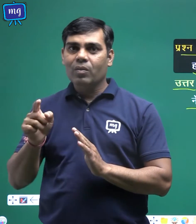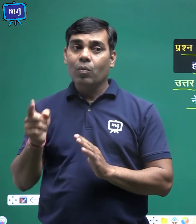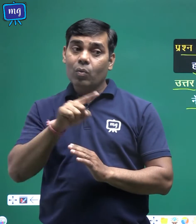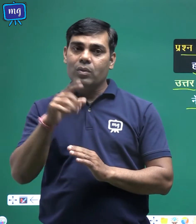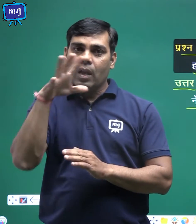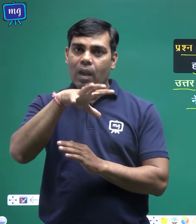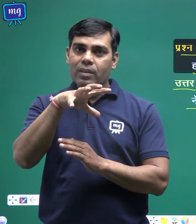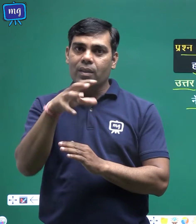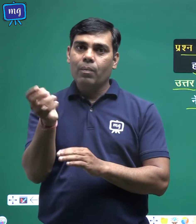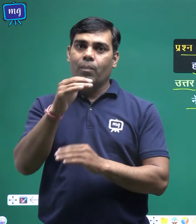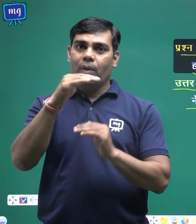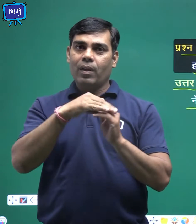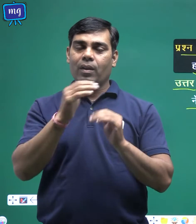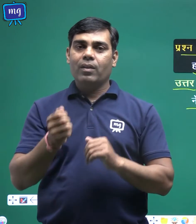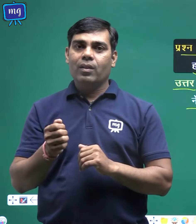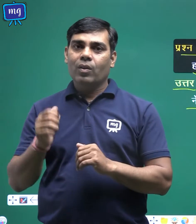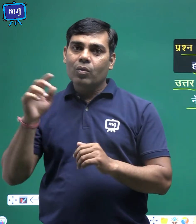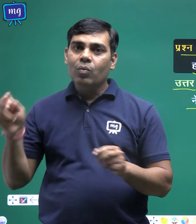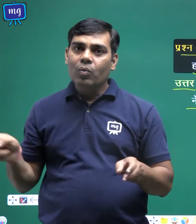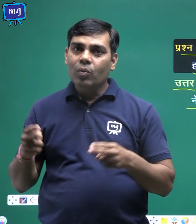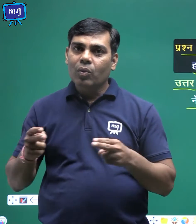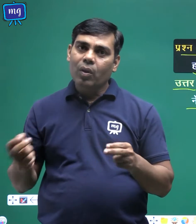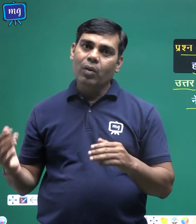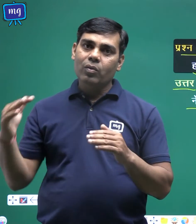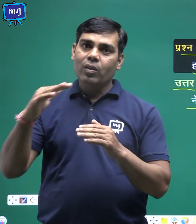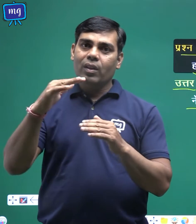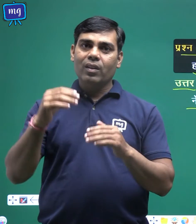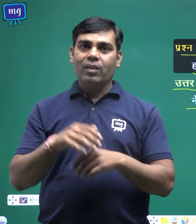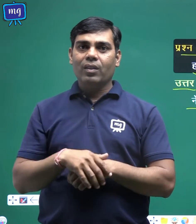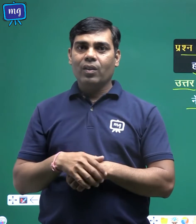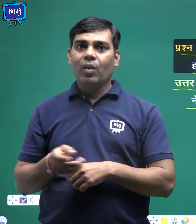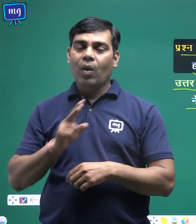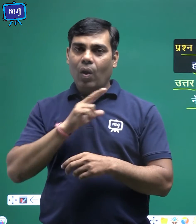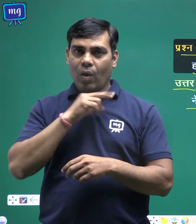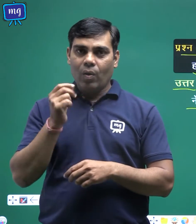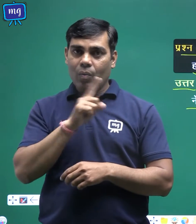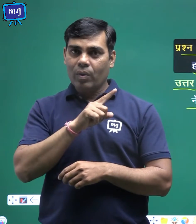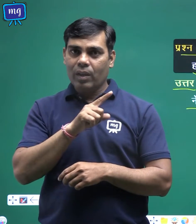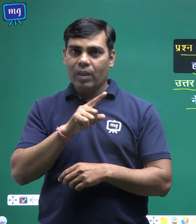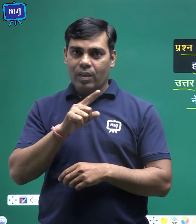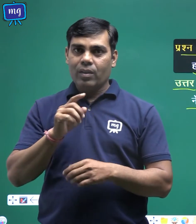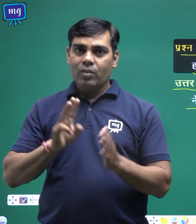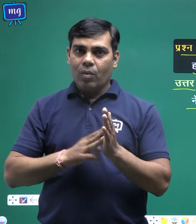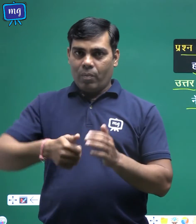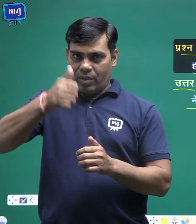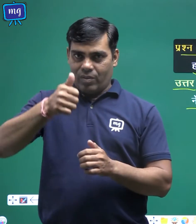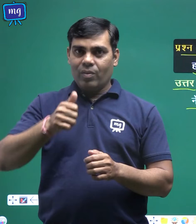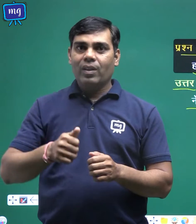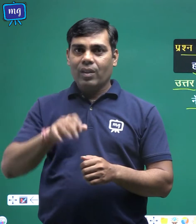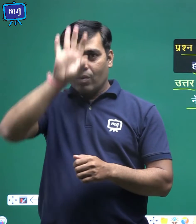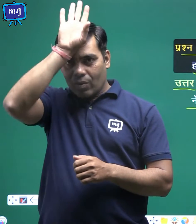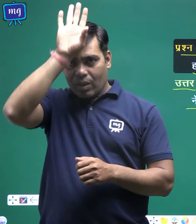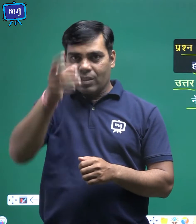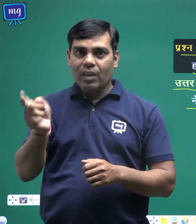पर चढ़ाई कर दी थी और उनके मंत्रियों की या राजा